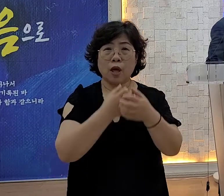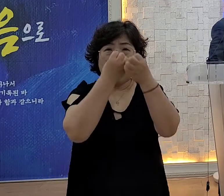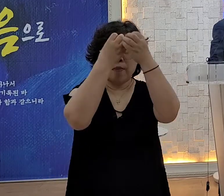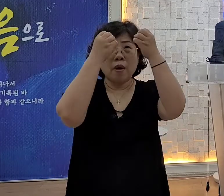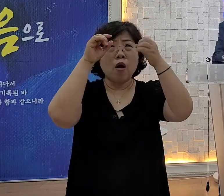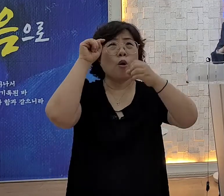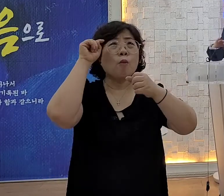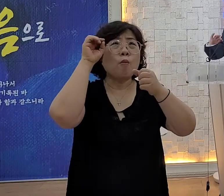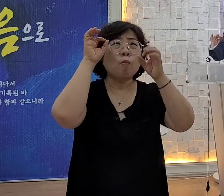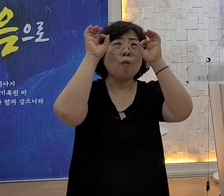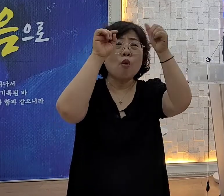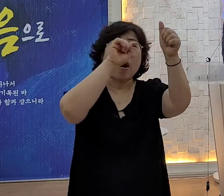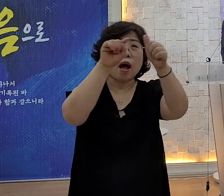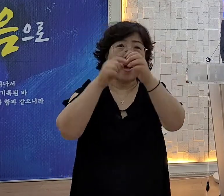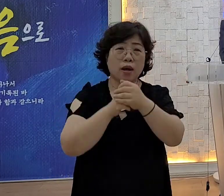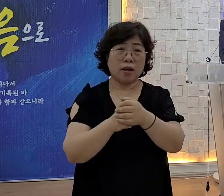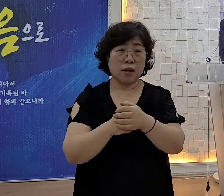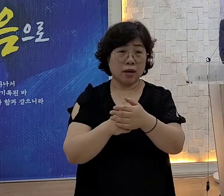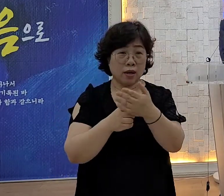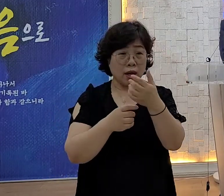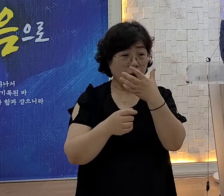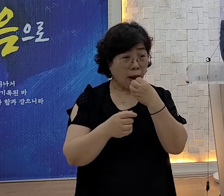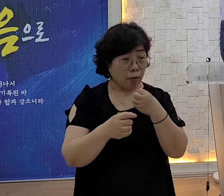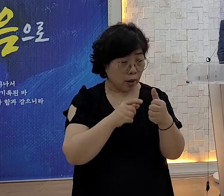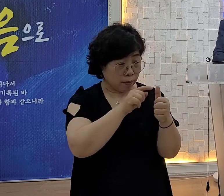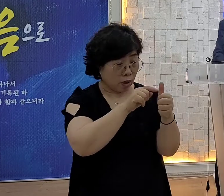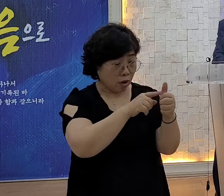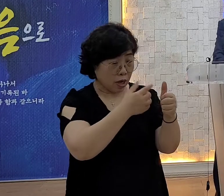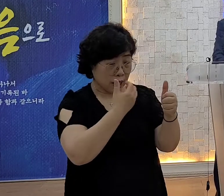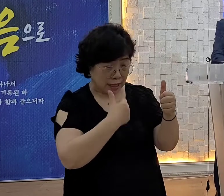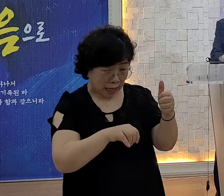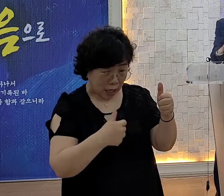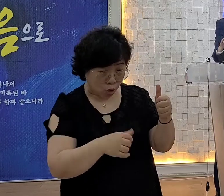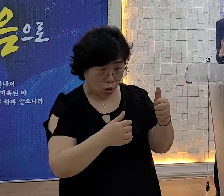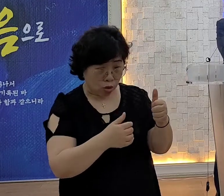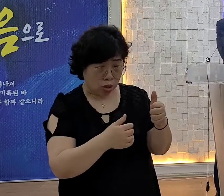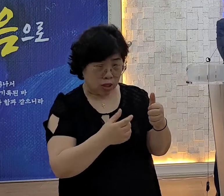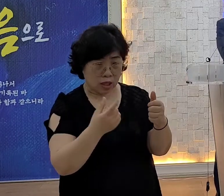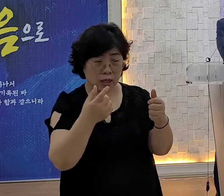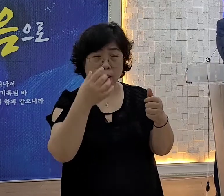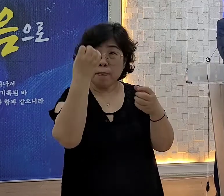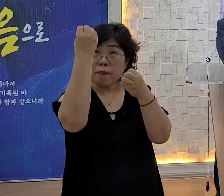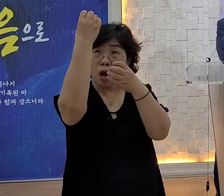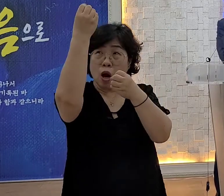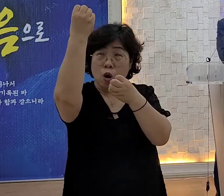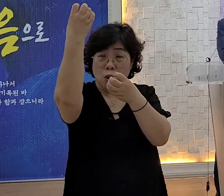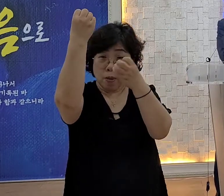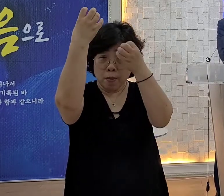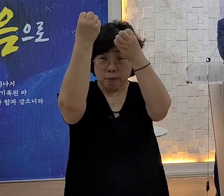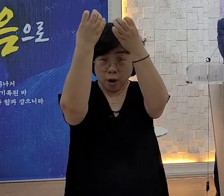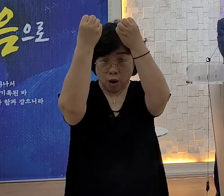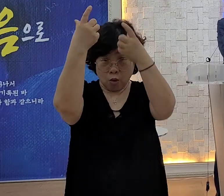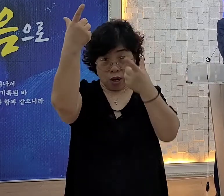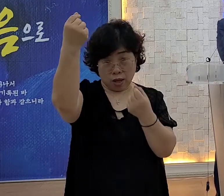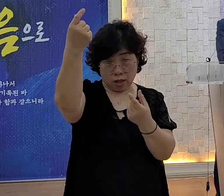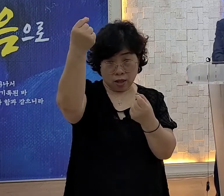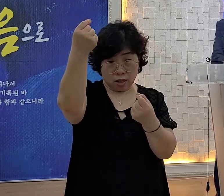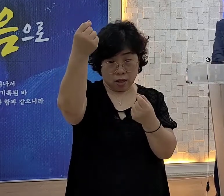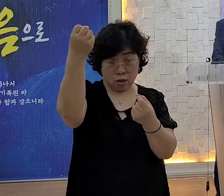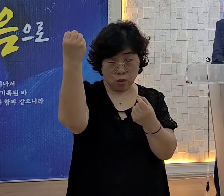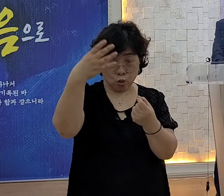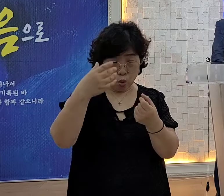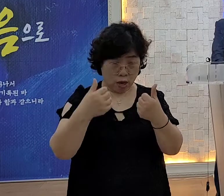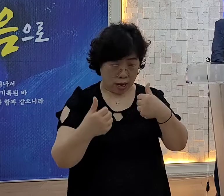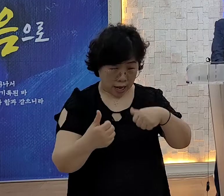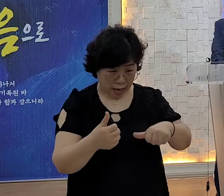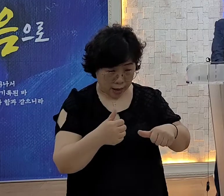보라 하면서 이렇게 네 자손이 이와 같을 것이다. 뿐만 아니라 아브라함의 몸에서 태어날 그